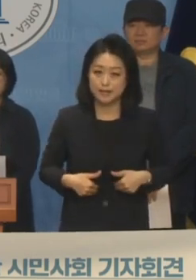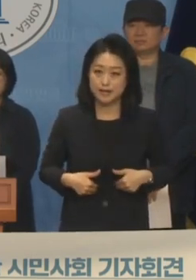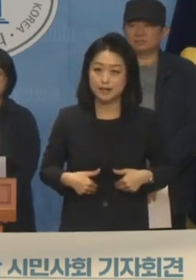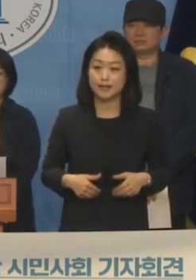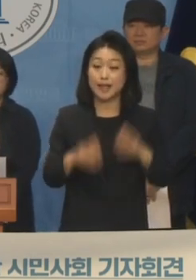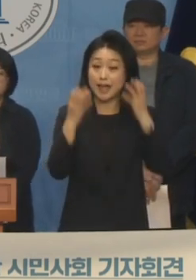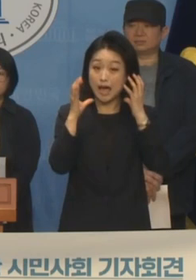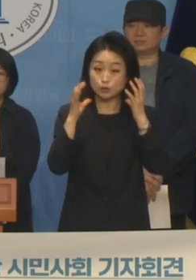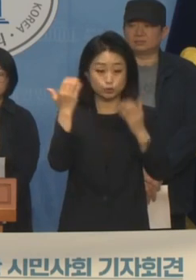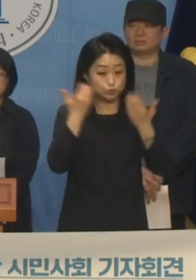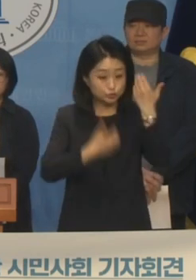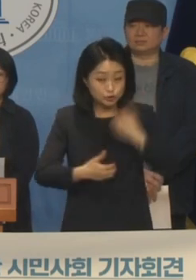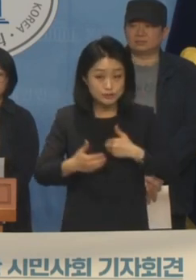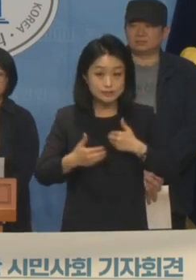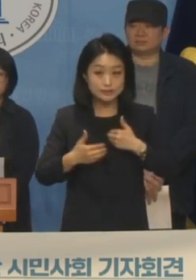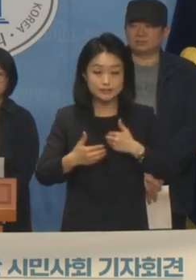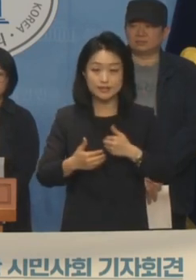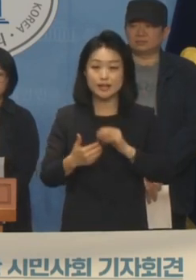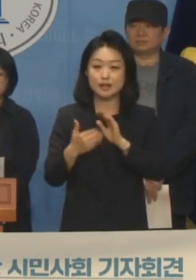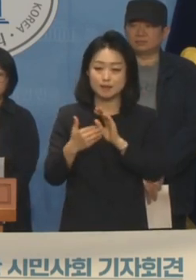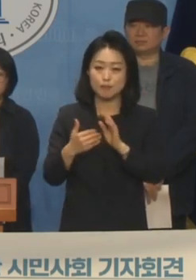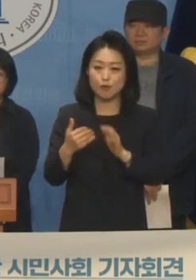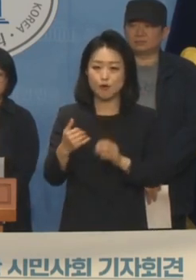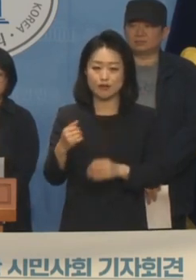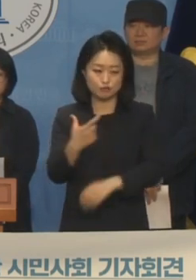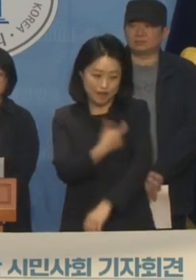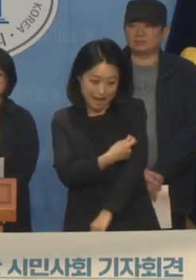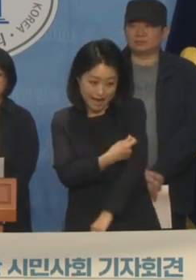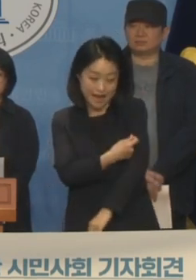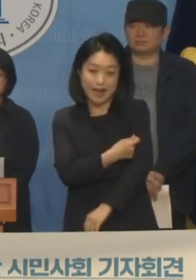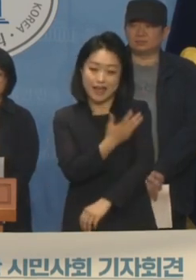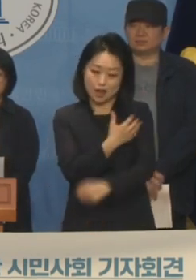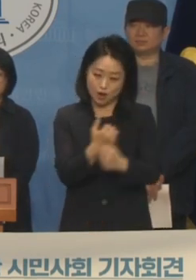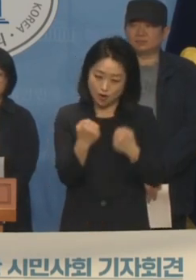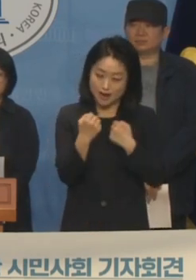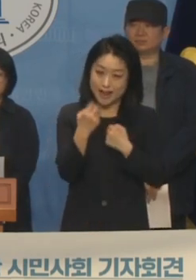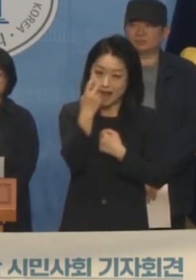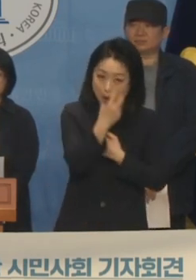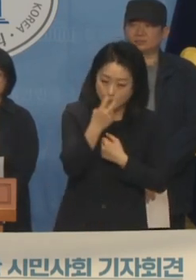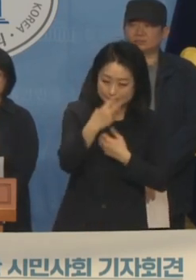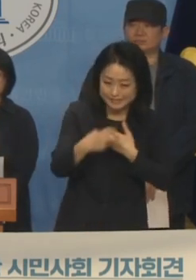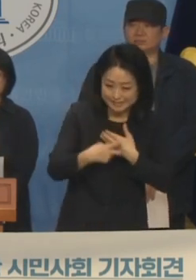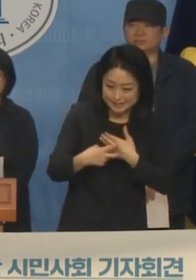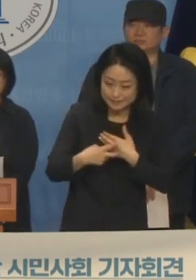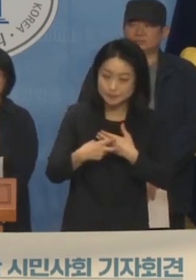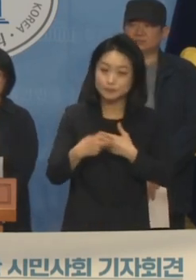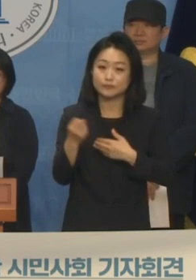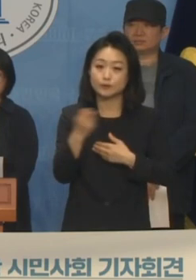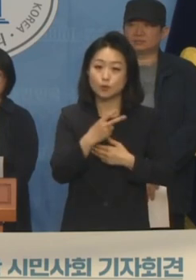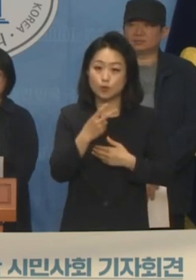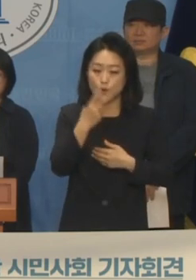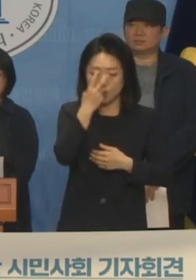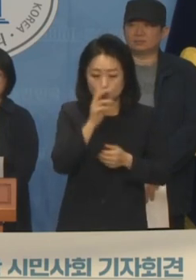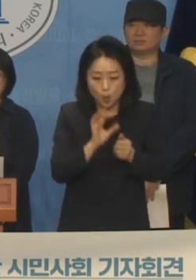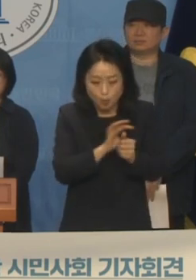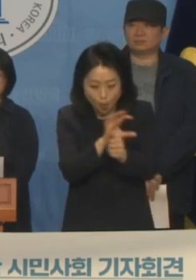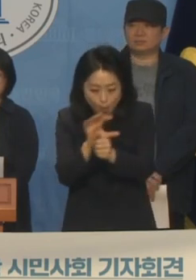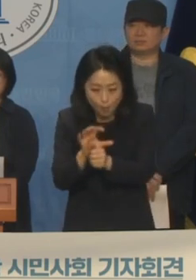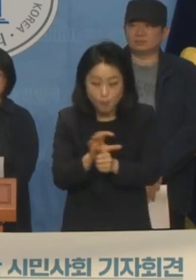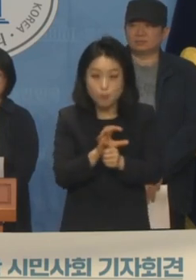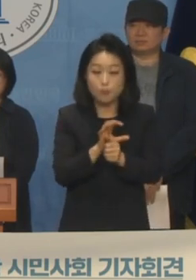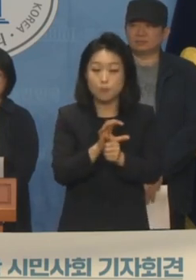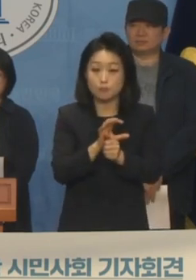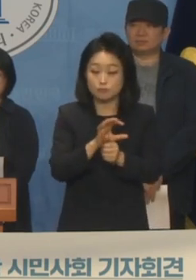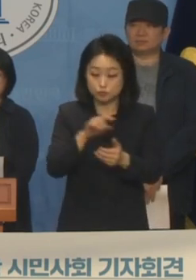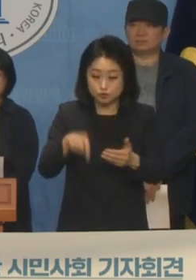어떤 아동도 필수 예방 주사나 건강 검진, 취약과 돌봄 등 최소한의 기본권에서